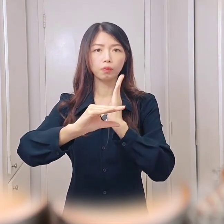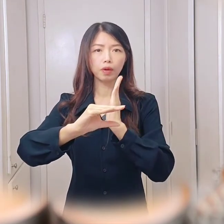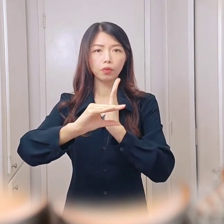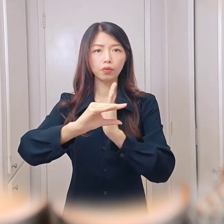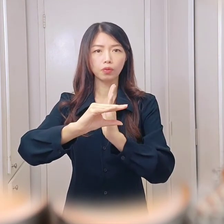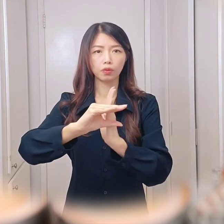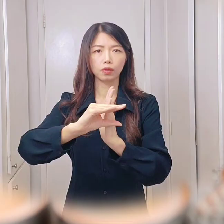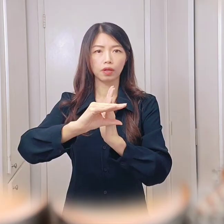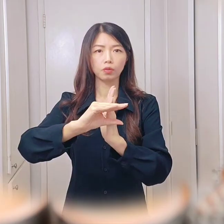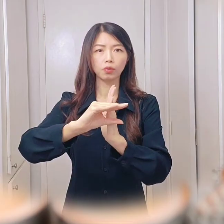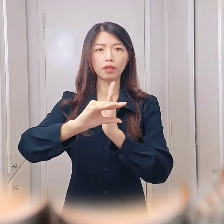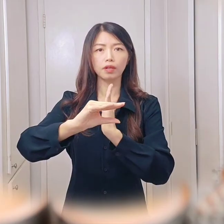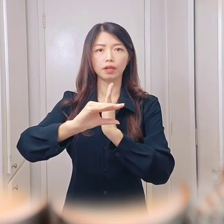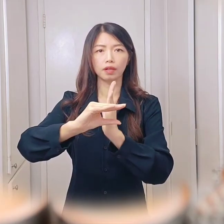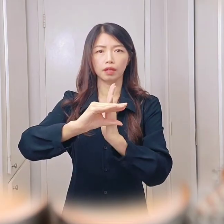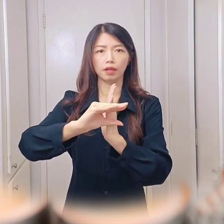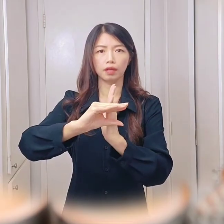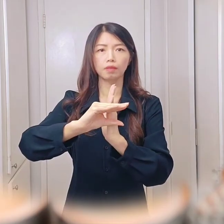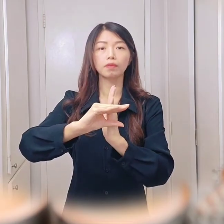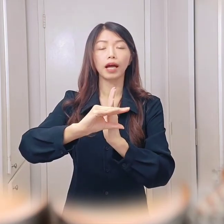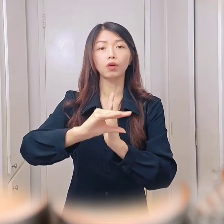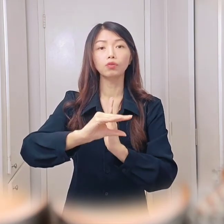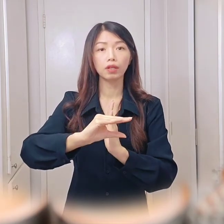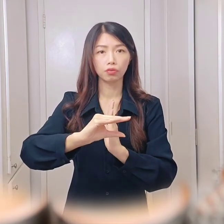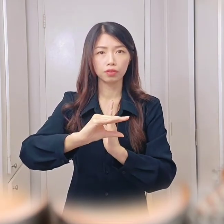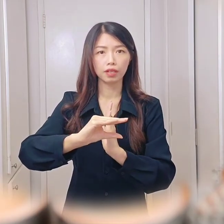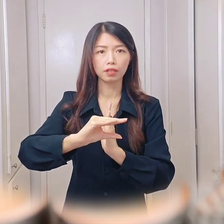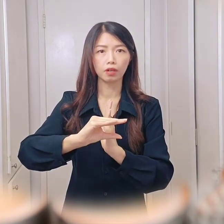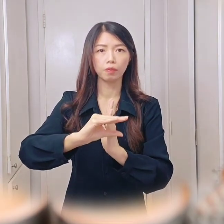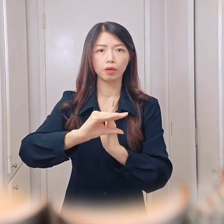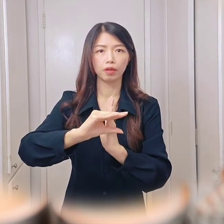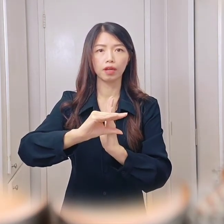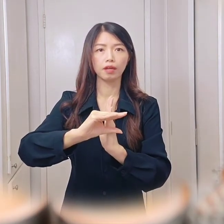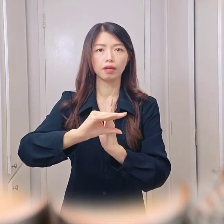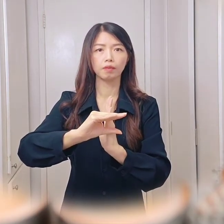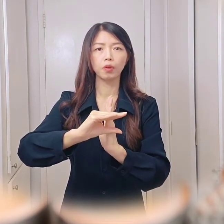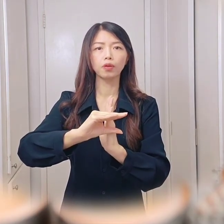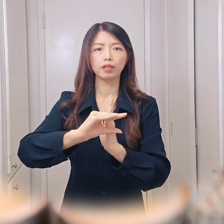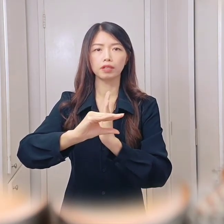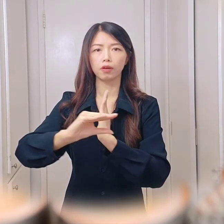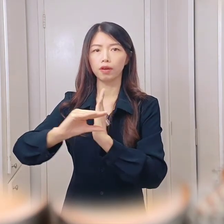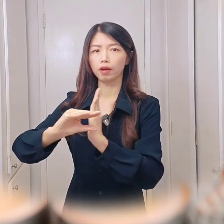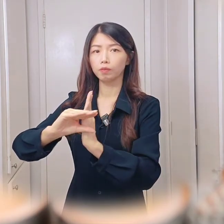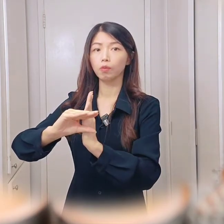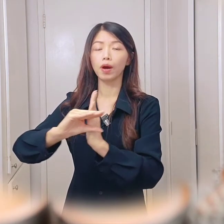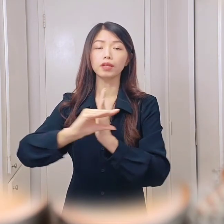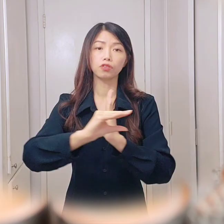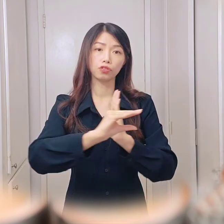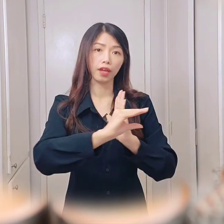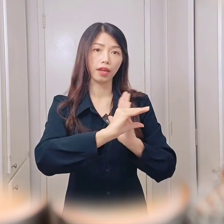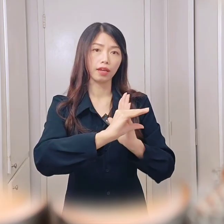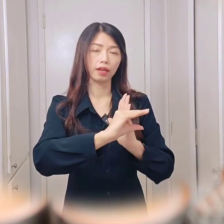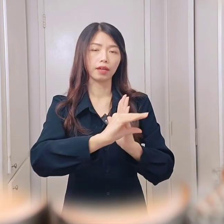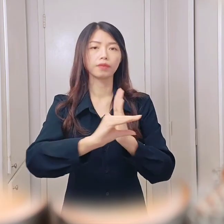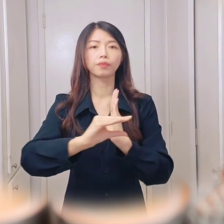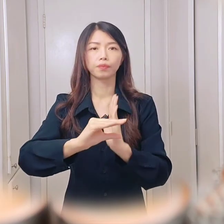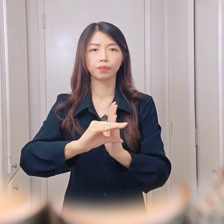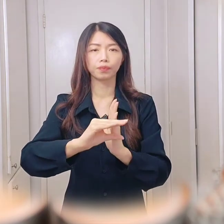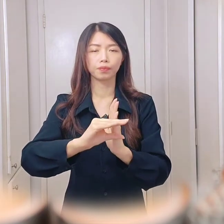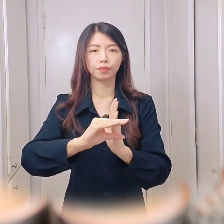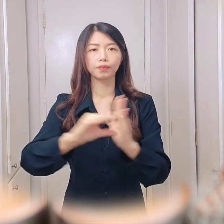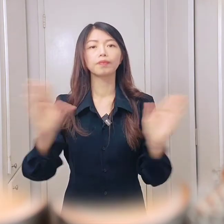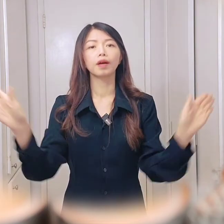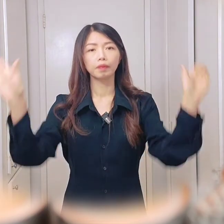뒤에 똑바로 이렇게 손을 가운데 중자처럼 이렇게 표현하시는 거예요. 뭐뭐 하는 중에.